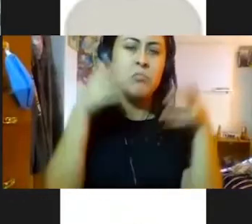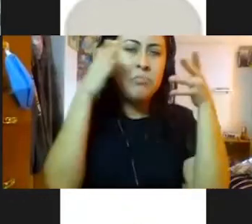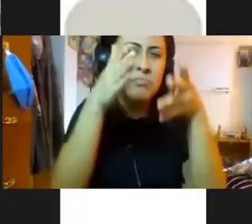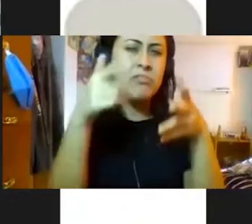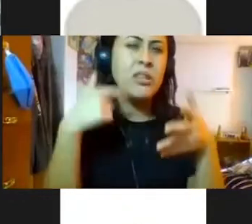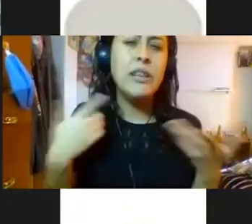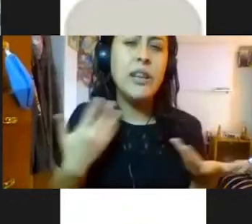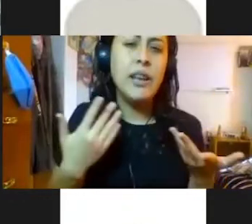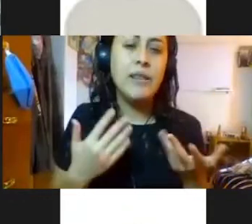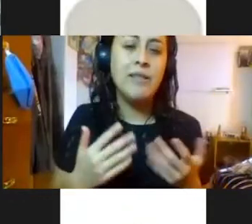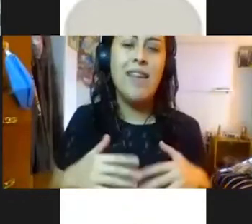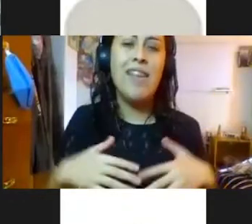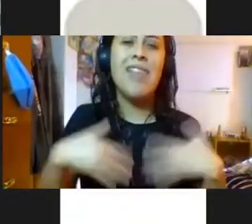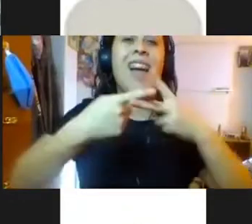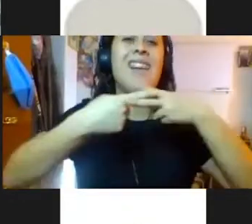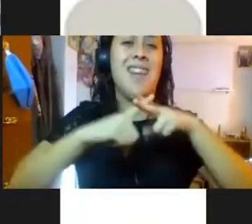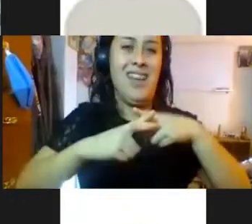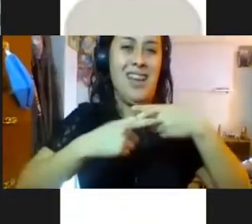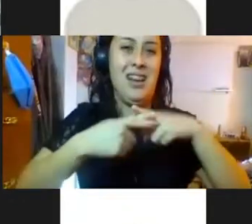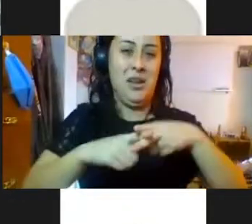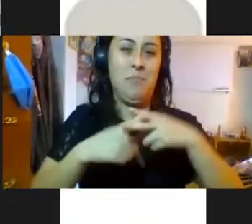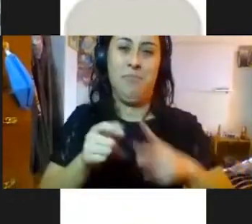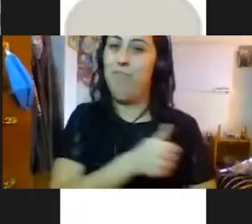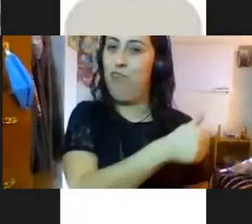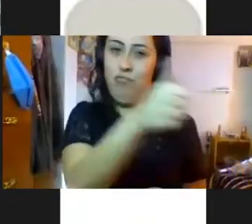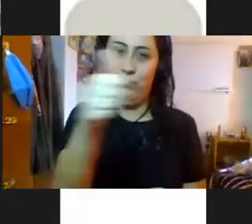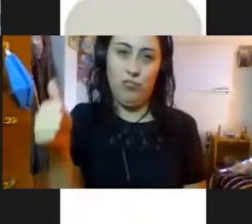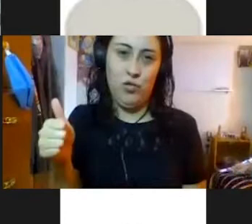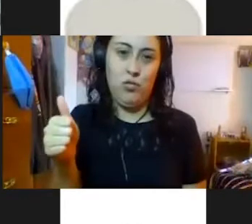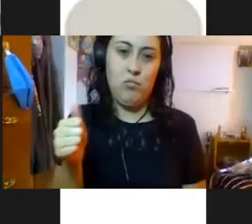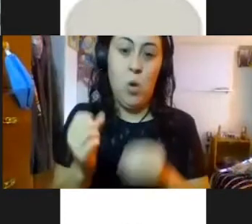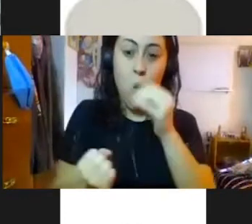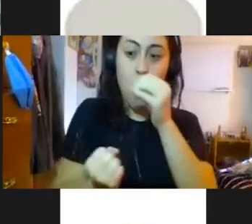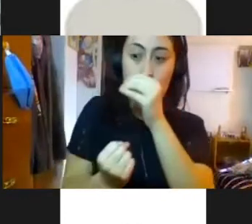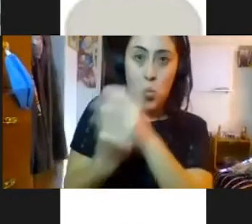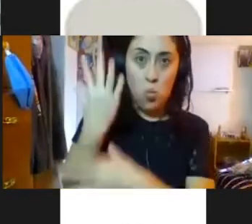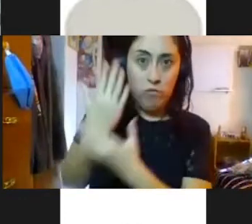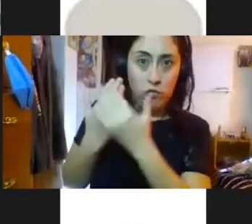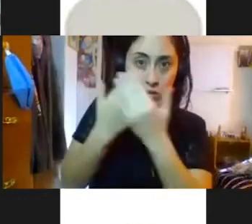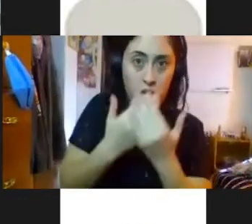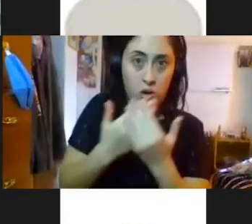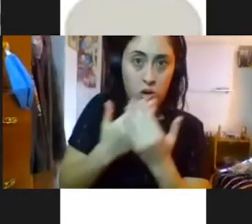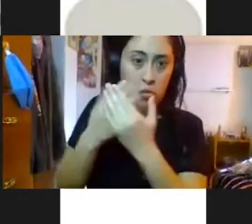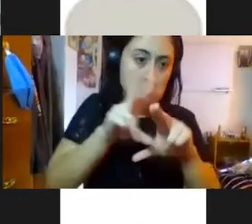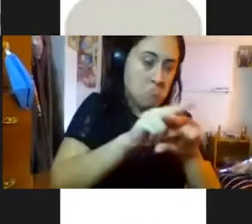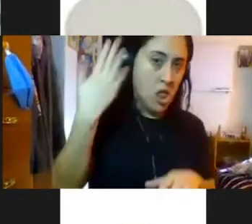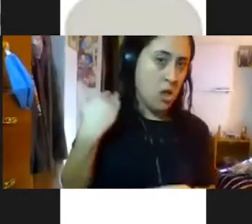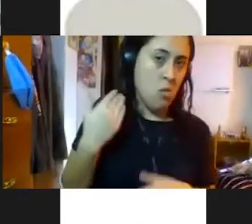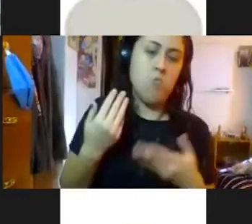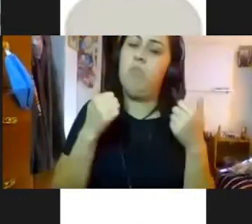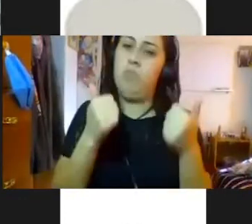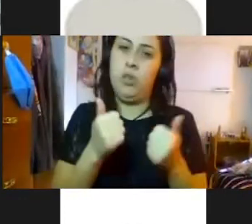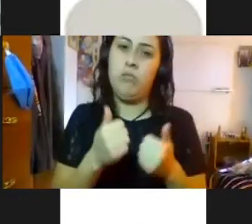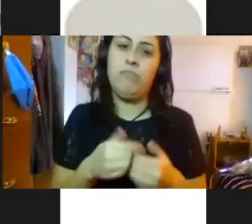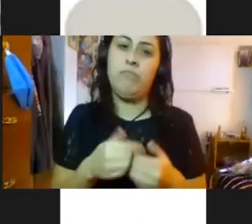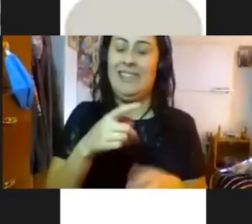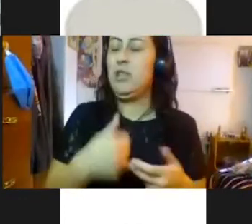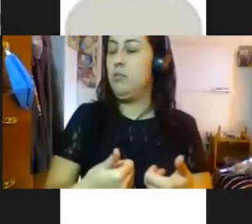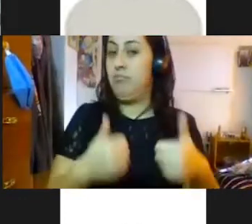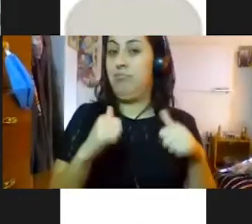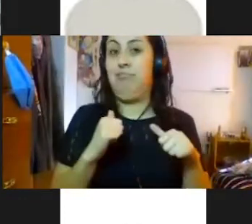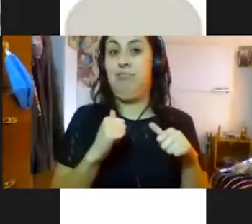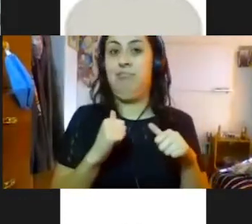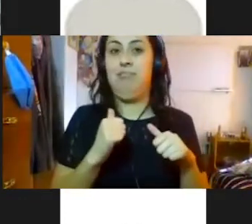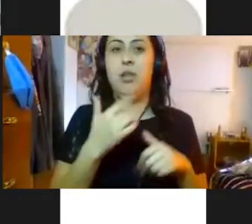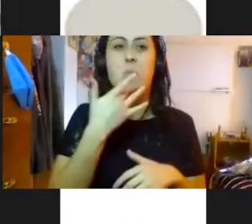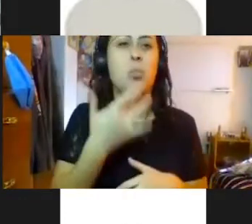entregar esas herramientas a todos, incluyendo a las personas que vienen llegando, pues otro desafío de la Escuela de Lenguaje es que tenemos